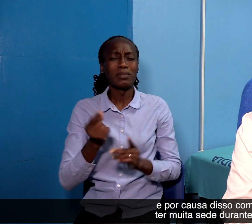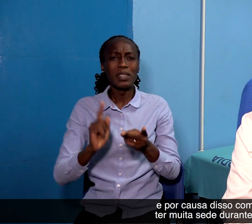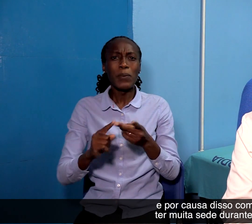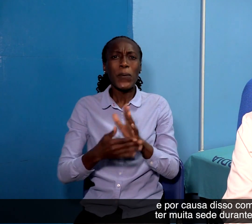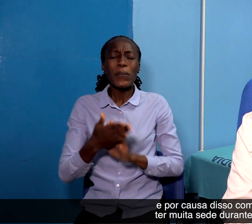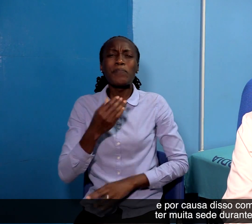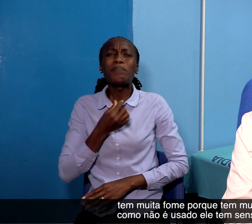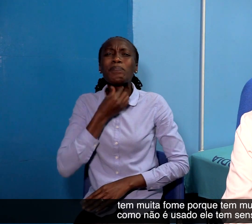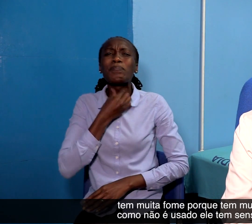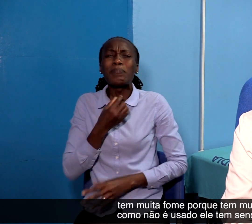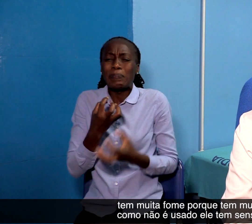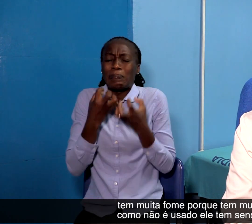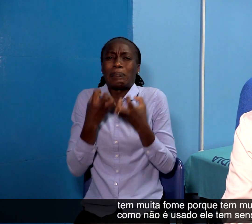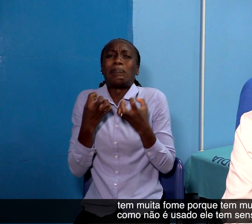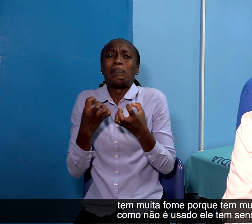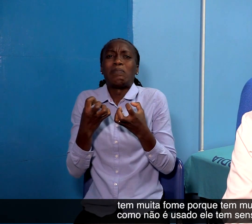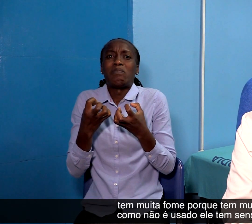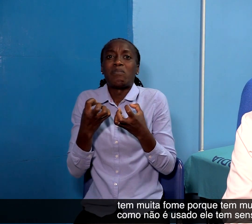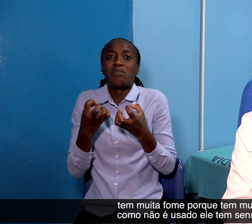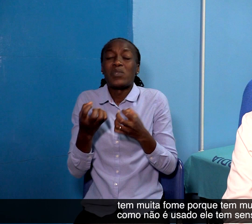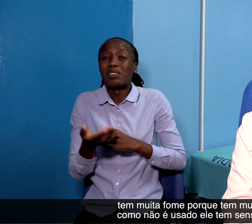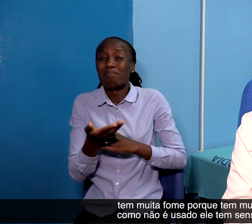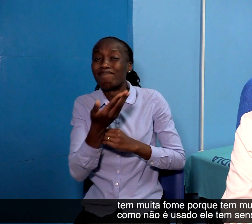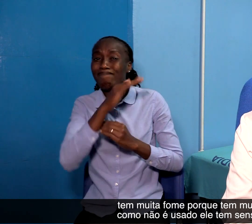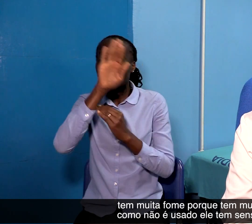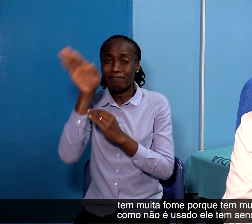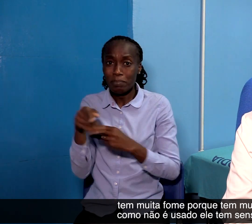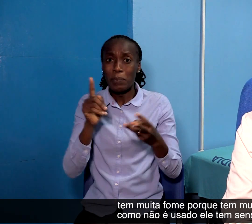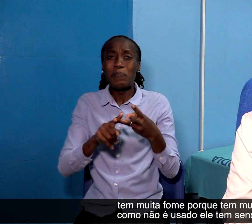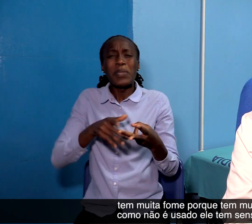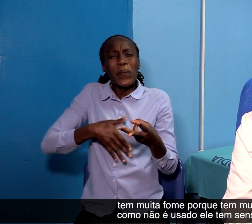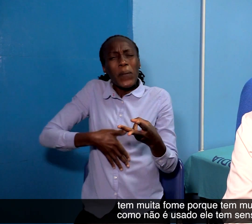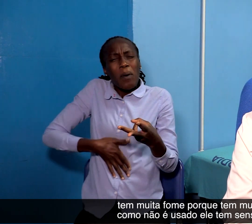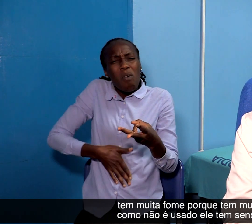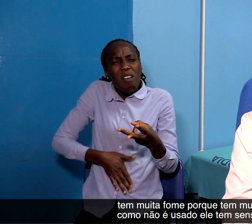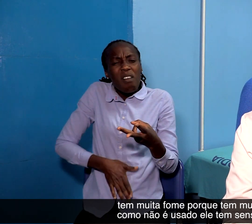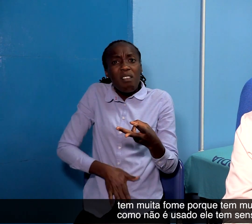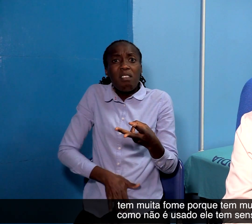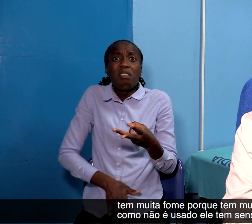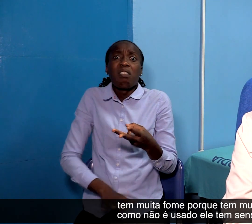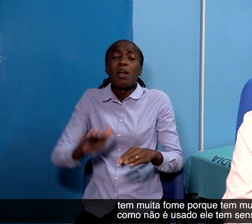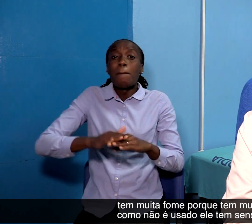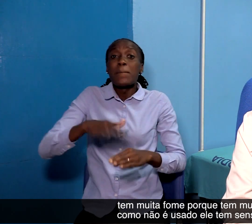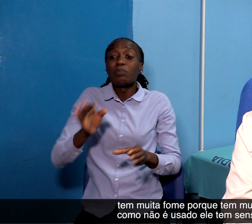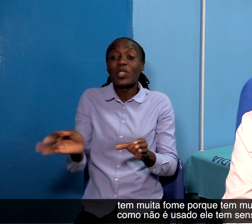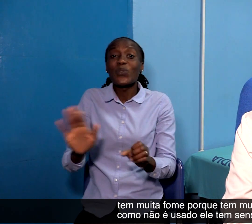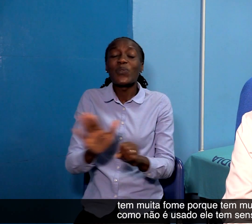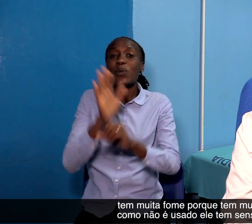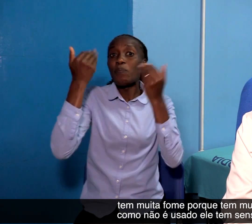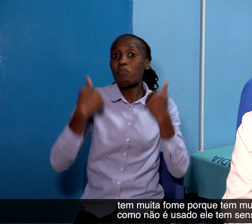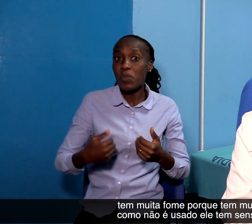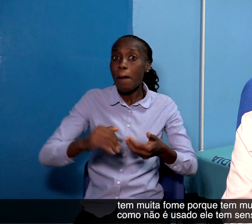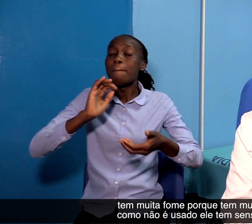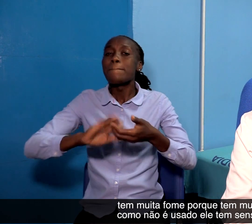sede durante o dia, tem muita fome, porque ele tem muito açúcar, mas como não é usado, ele tem sensação de